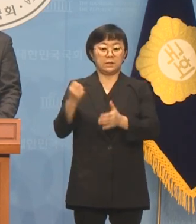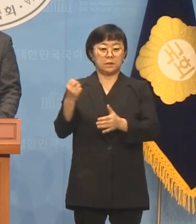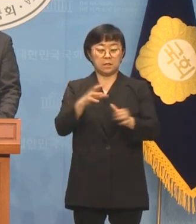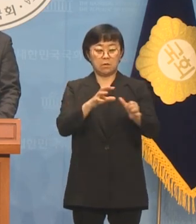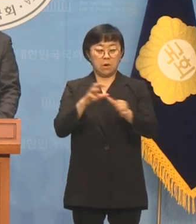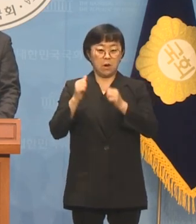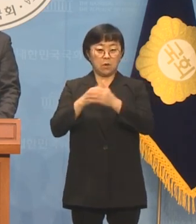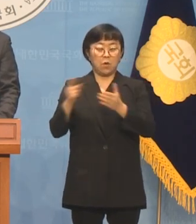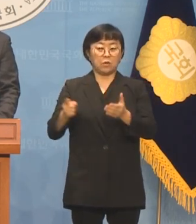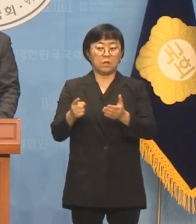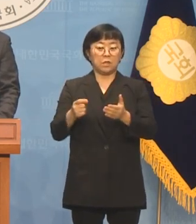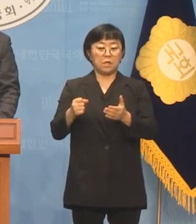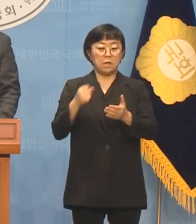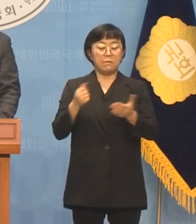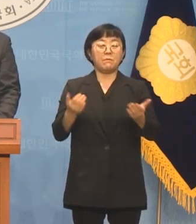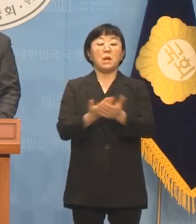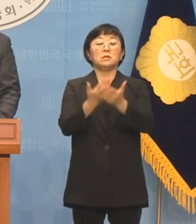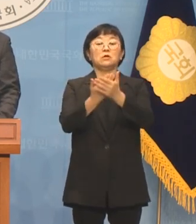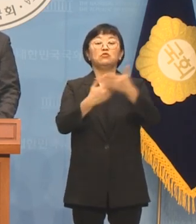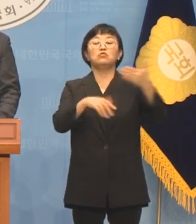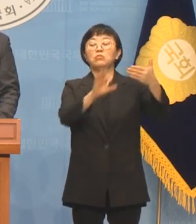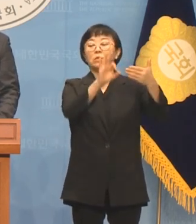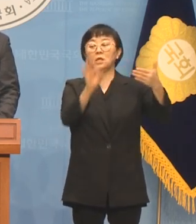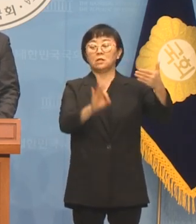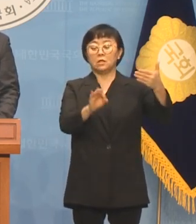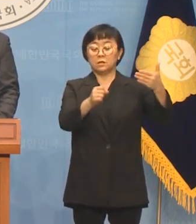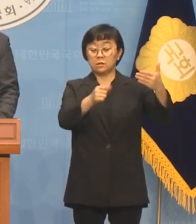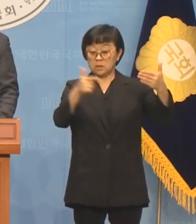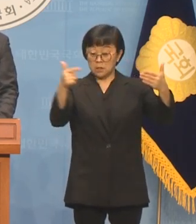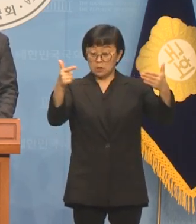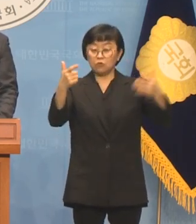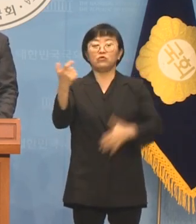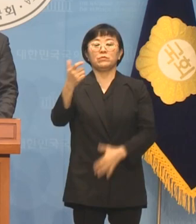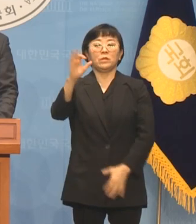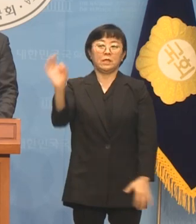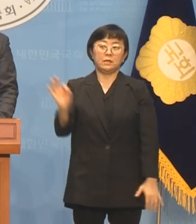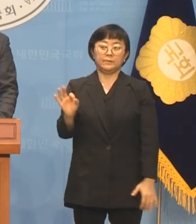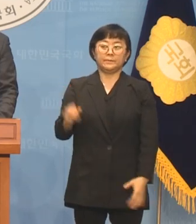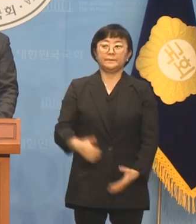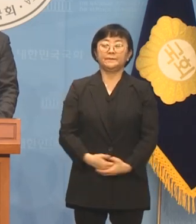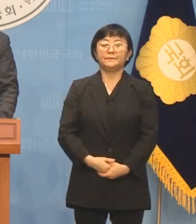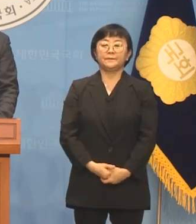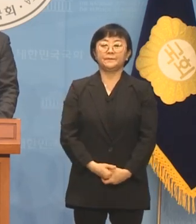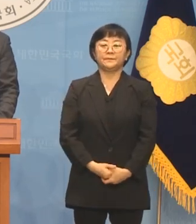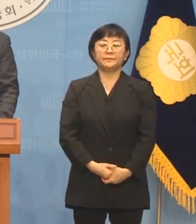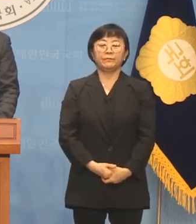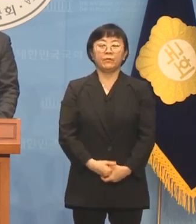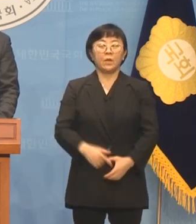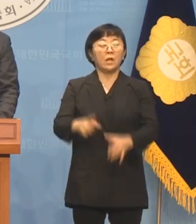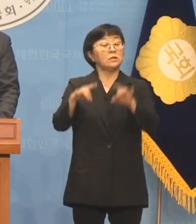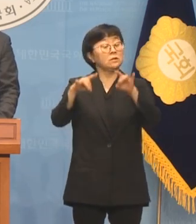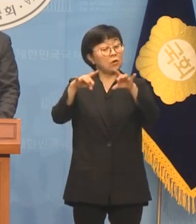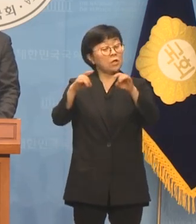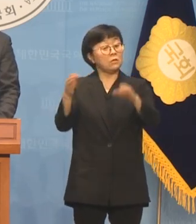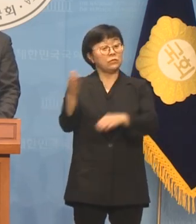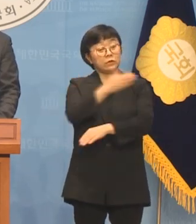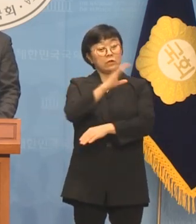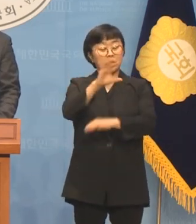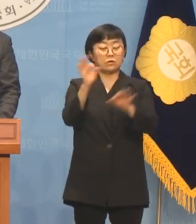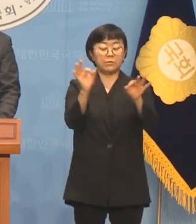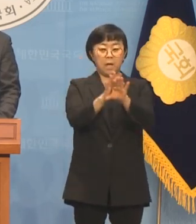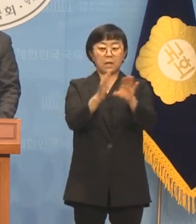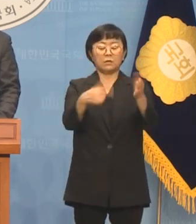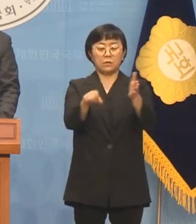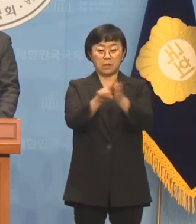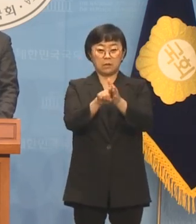발전 비중을 현재의 9%에서 60%까지 끌어올리겠습니다. 전력 부문부터 탈탄소를